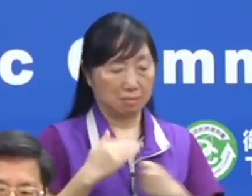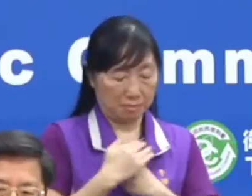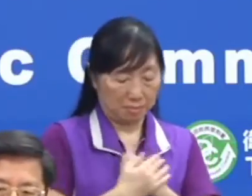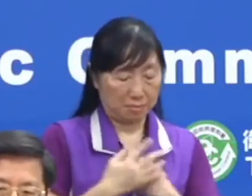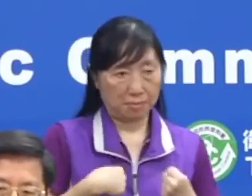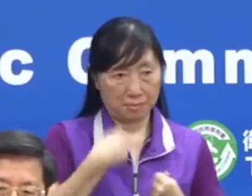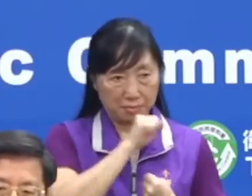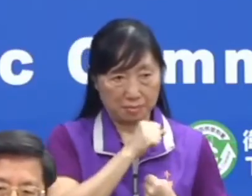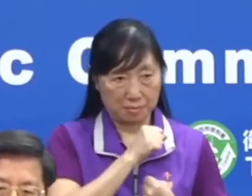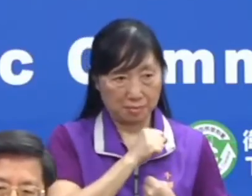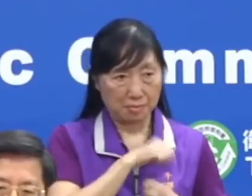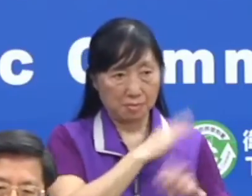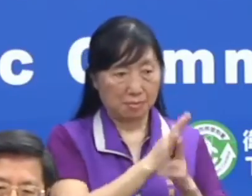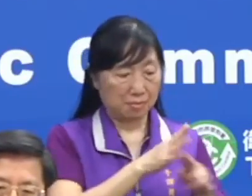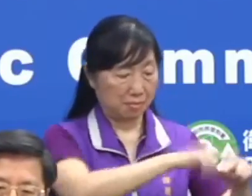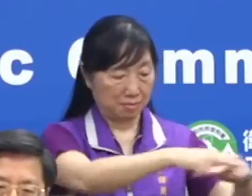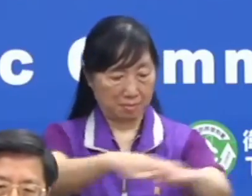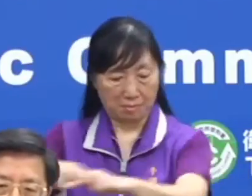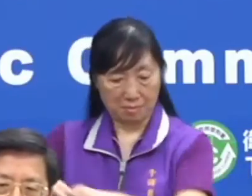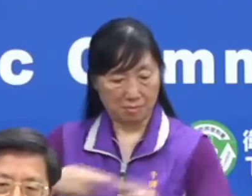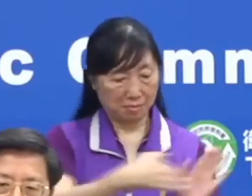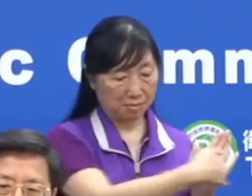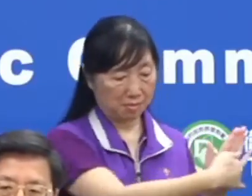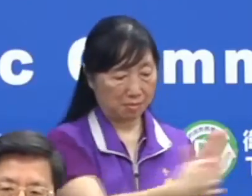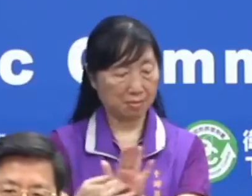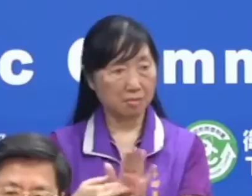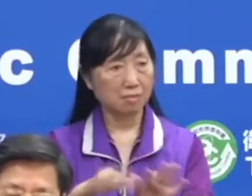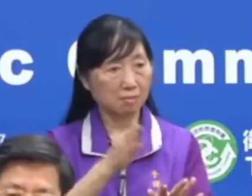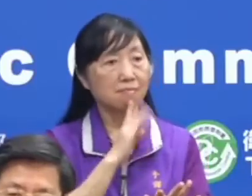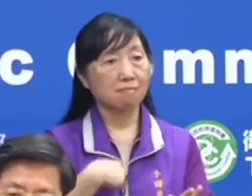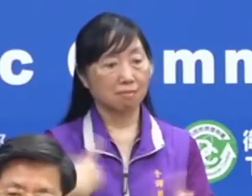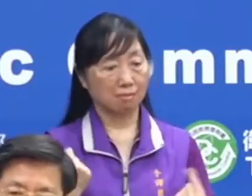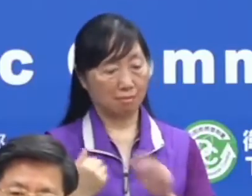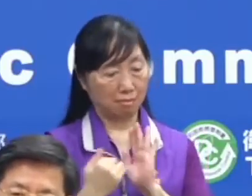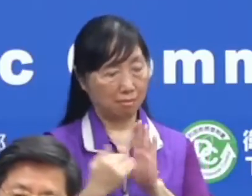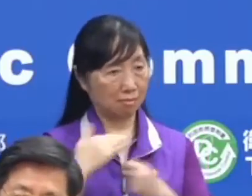国，又能够把这条线守好，那这